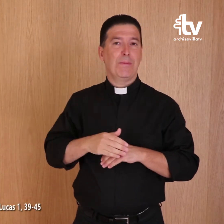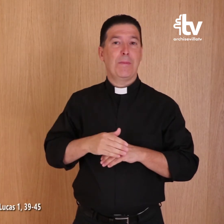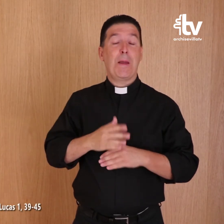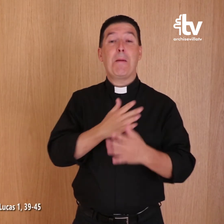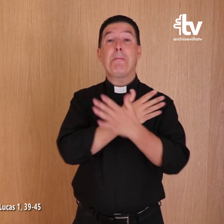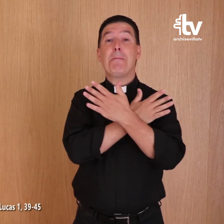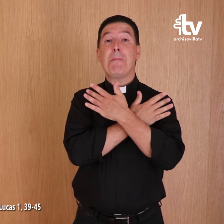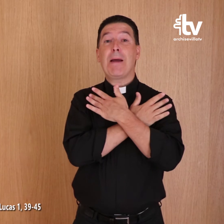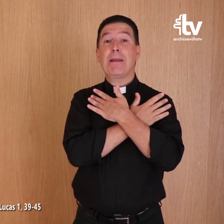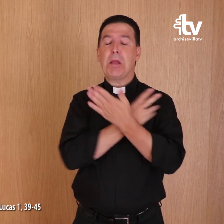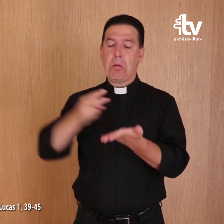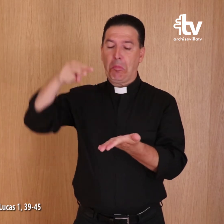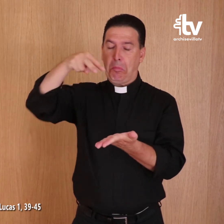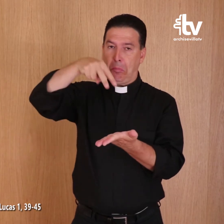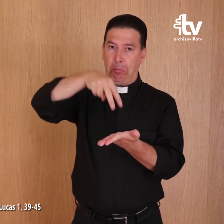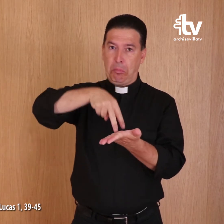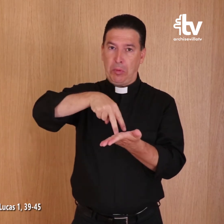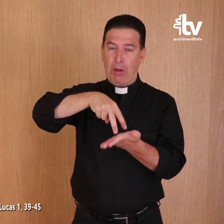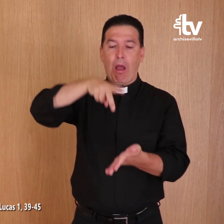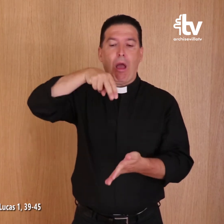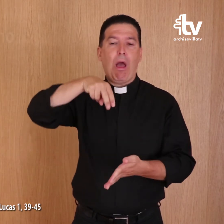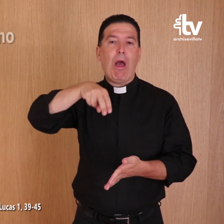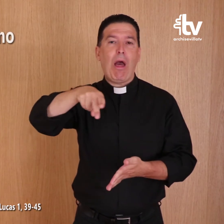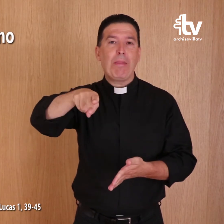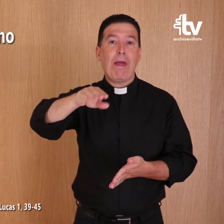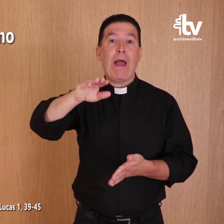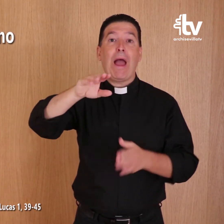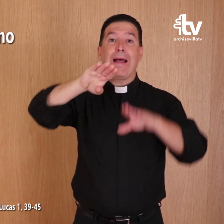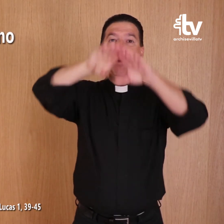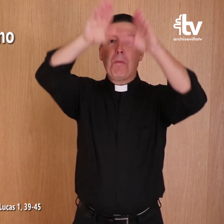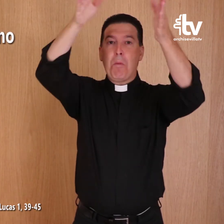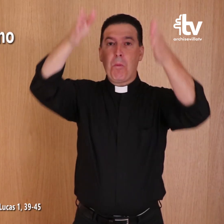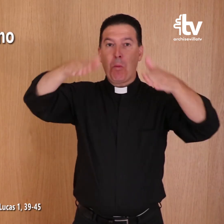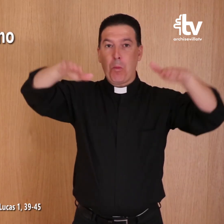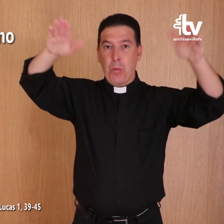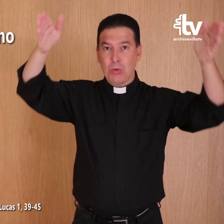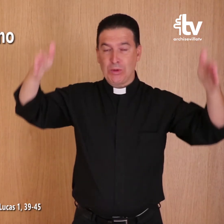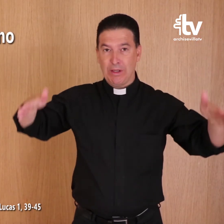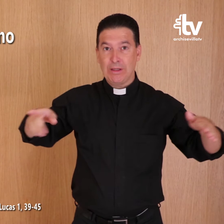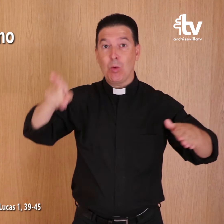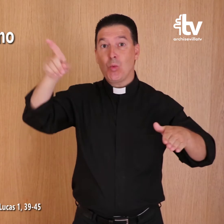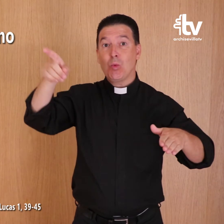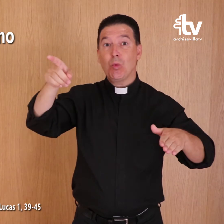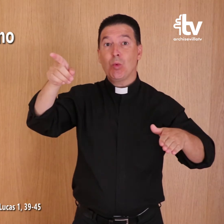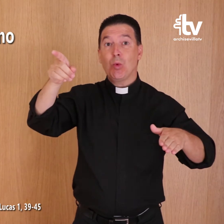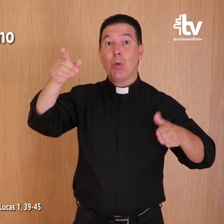días, María se levantó y se puso en camino de prisa hacia la montaña,